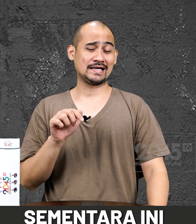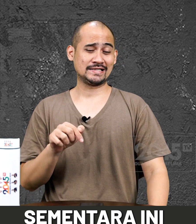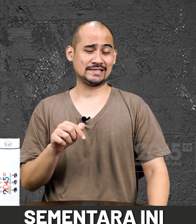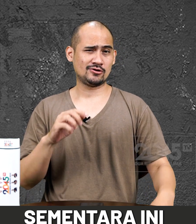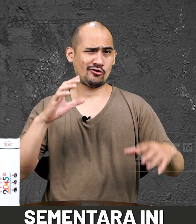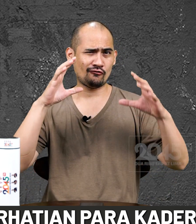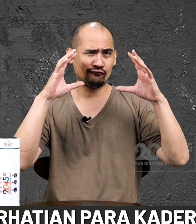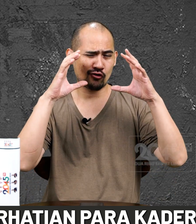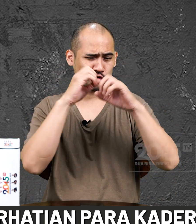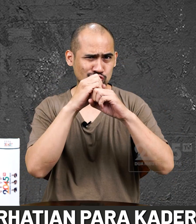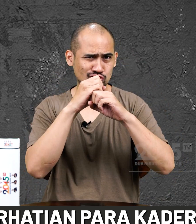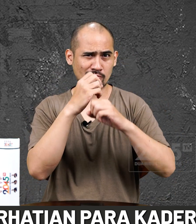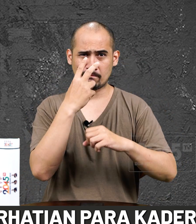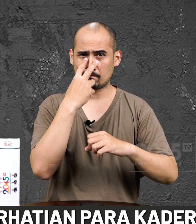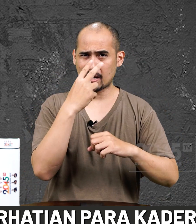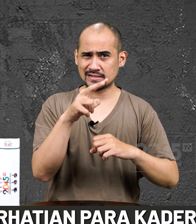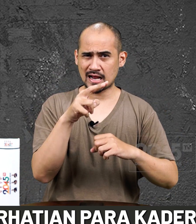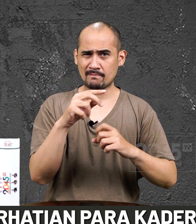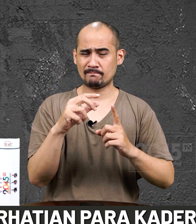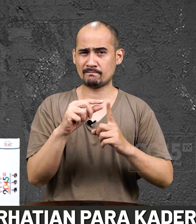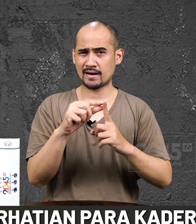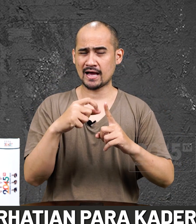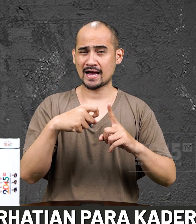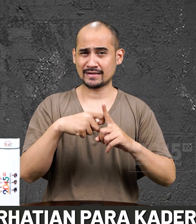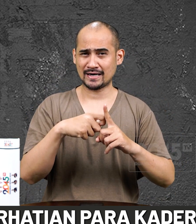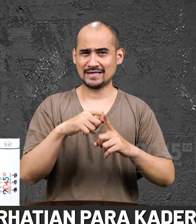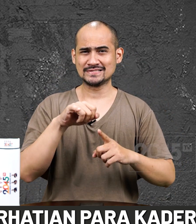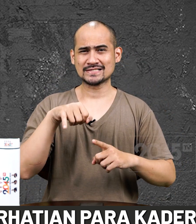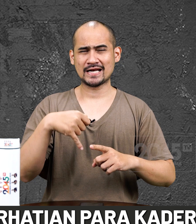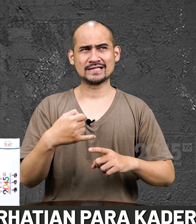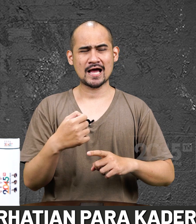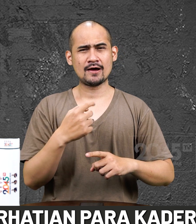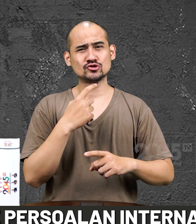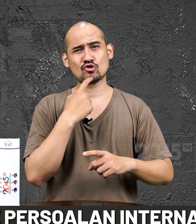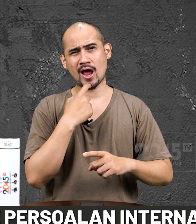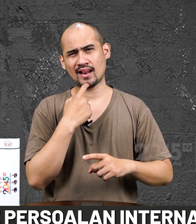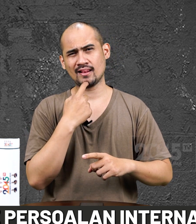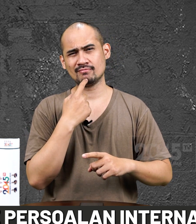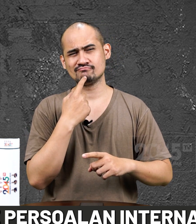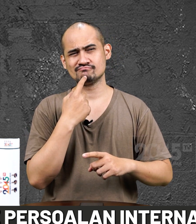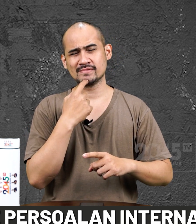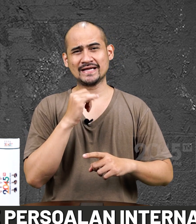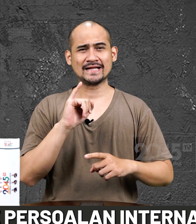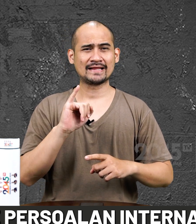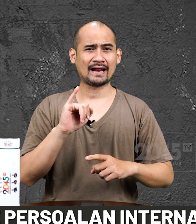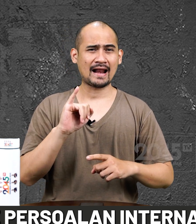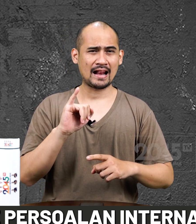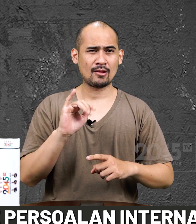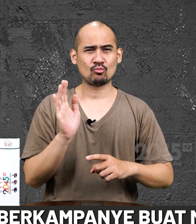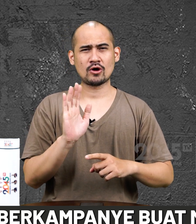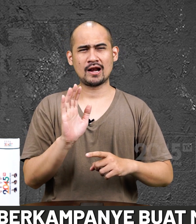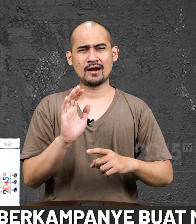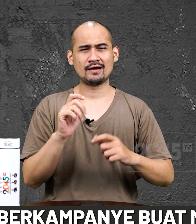Sementara ini, fokus perhatian para kader jadinya ke persoalan internal, bukan berkampanye buat meraih dukungan